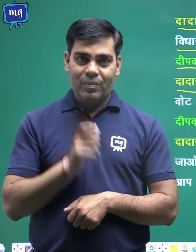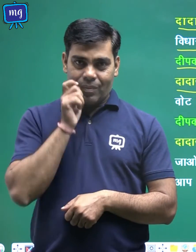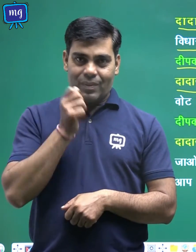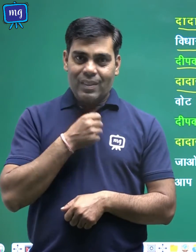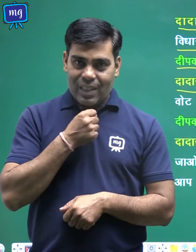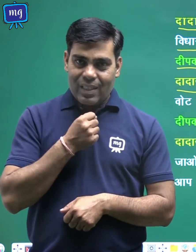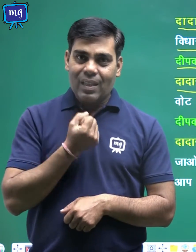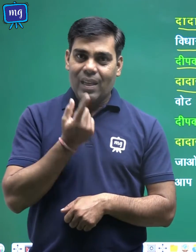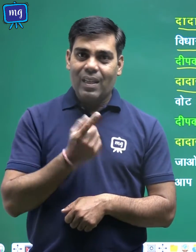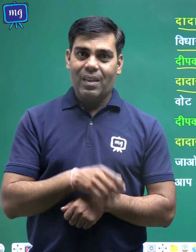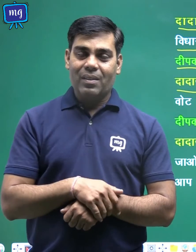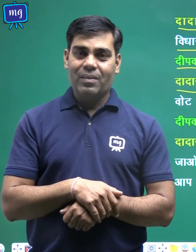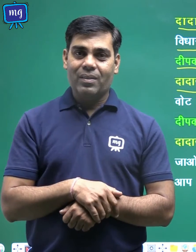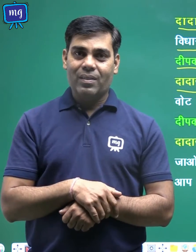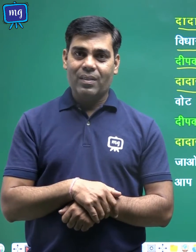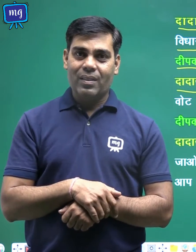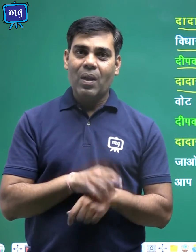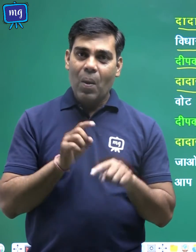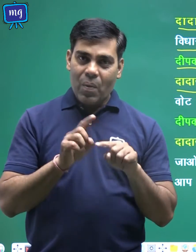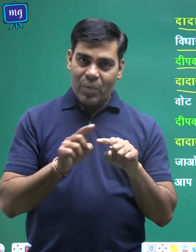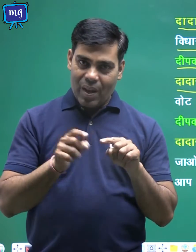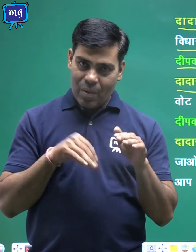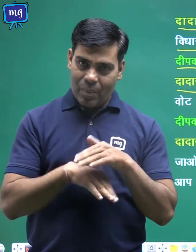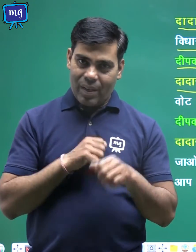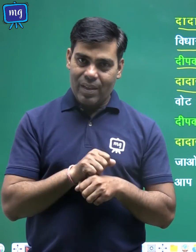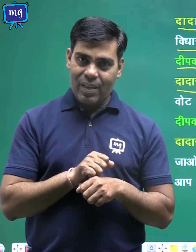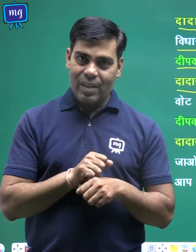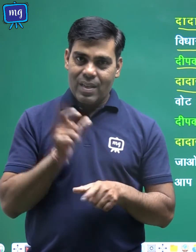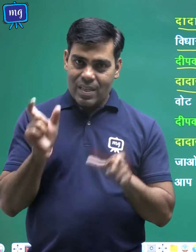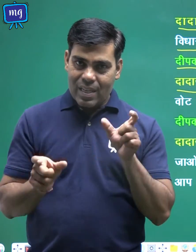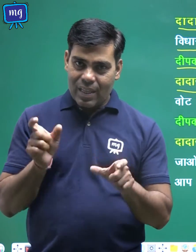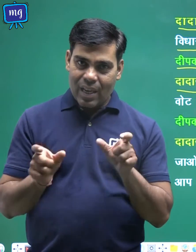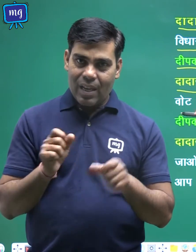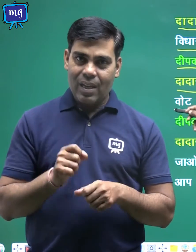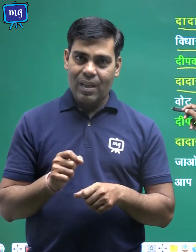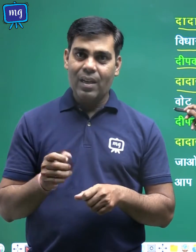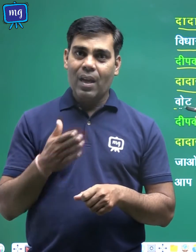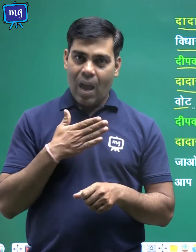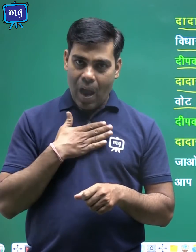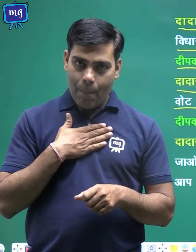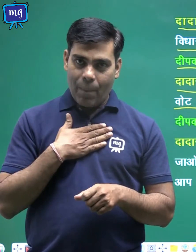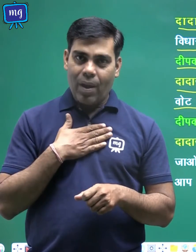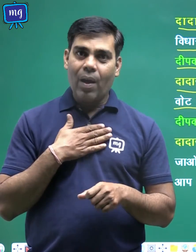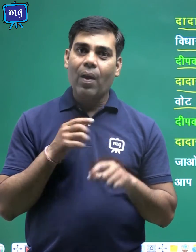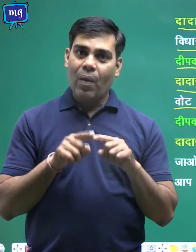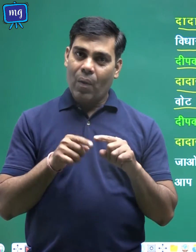दादाजी कहते हैं, चुनाव में जनता अपना वोट देकर